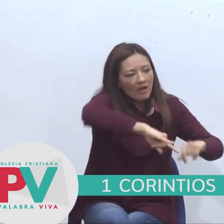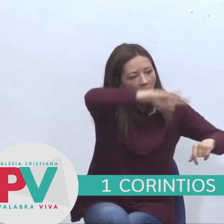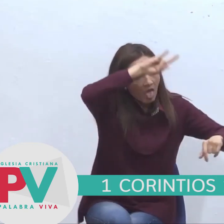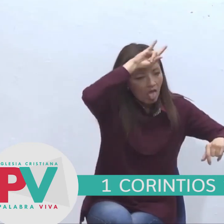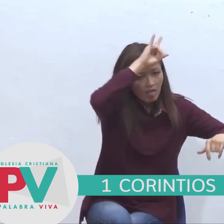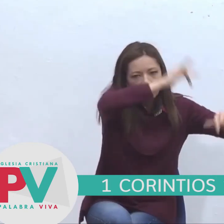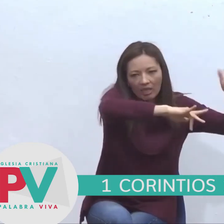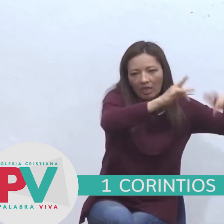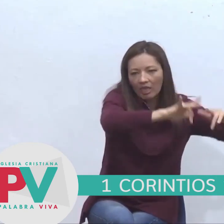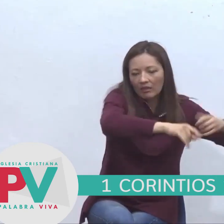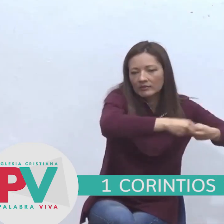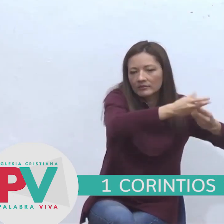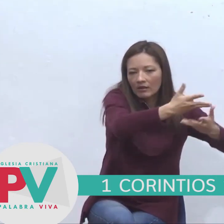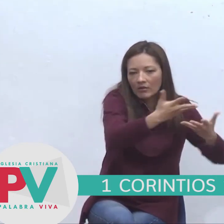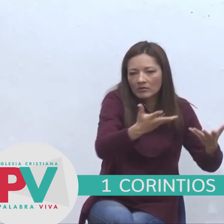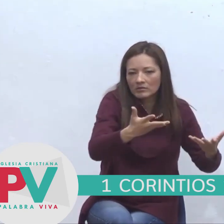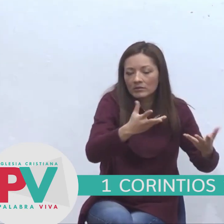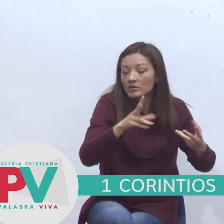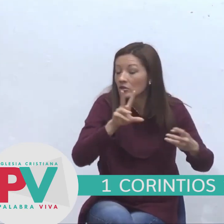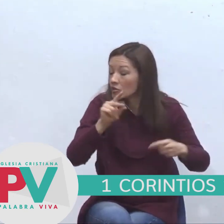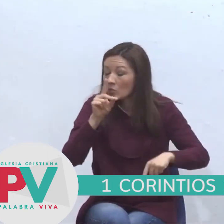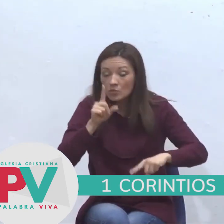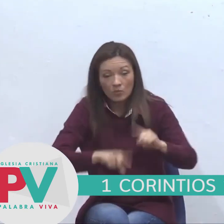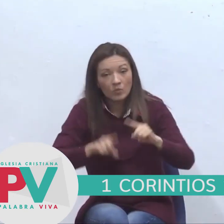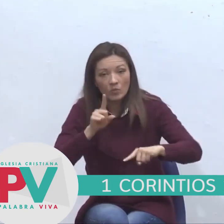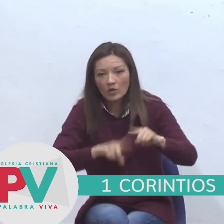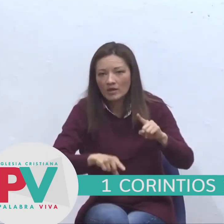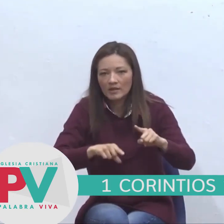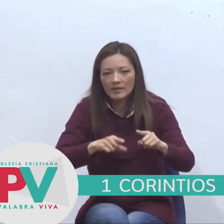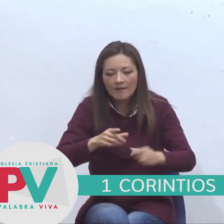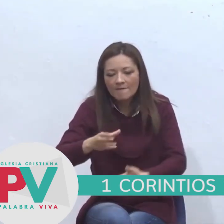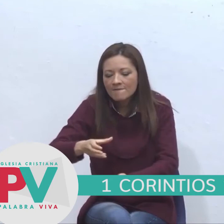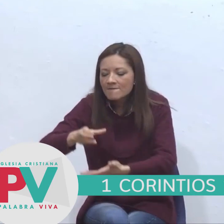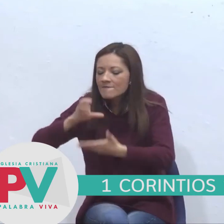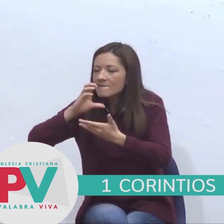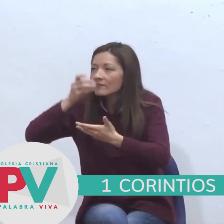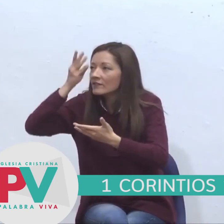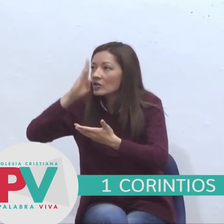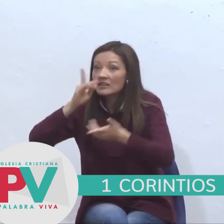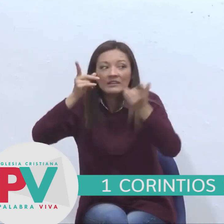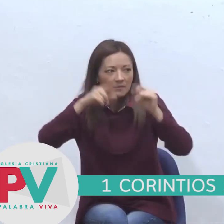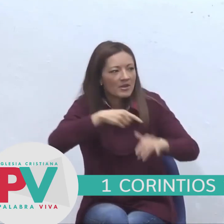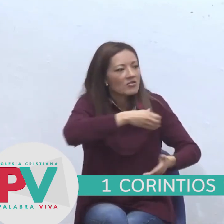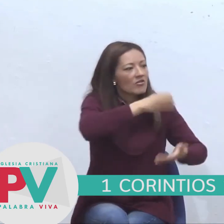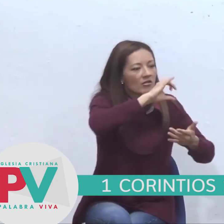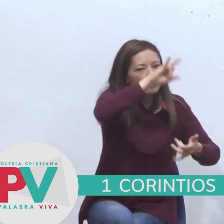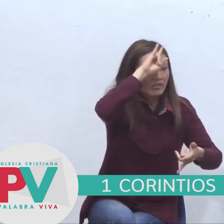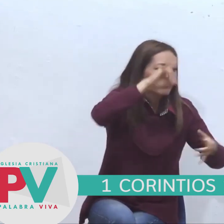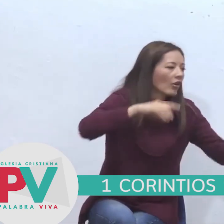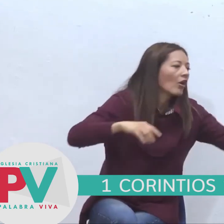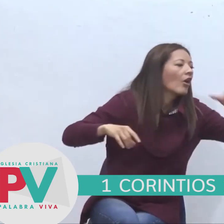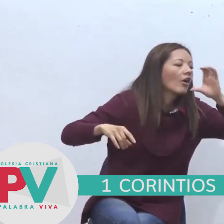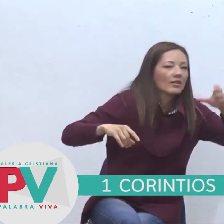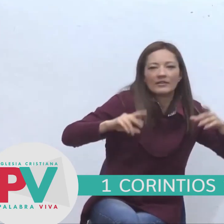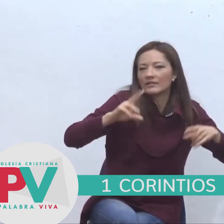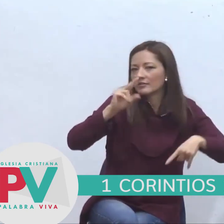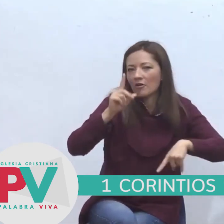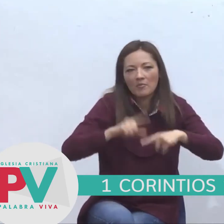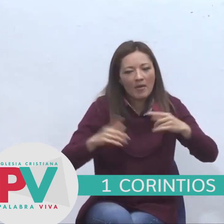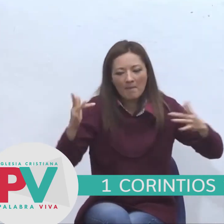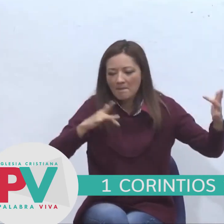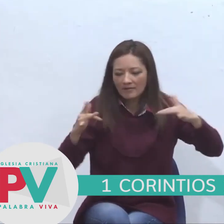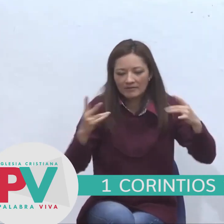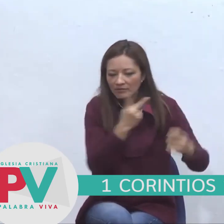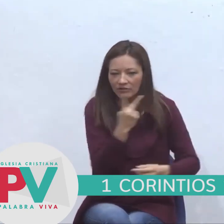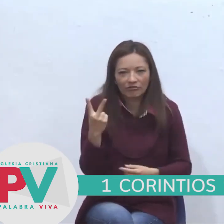demonios. No podéis beber la copa del Señor y la copa de los demonios. No podéis participar